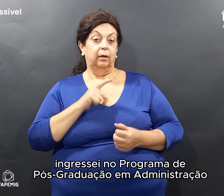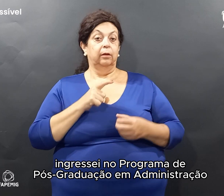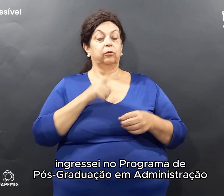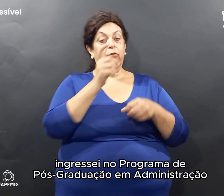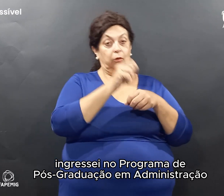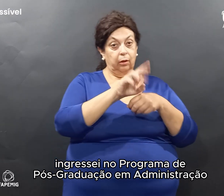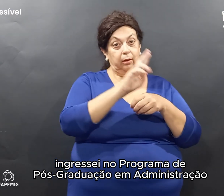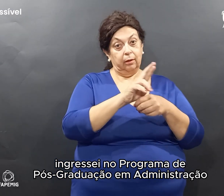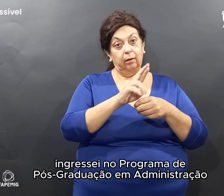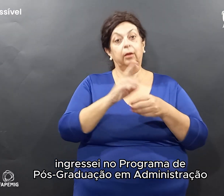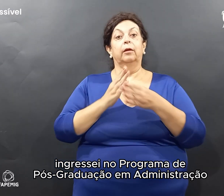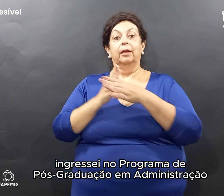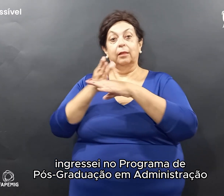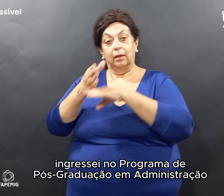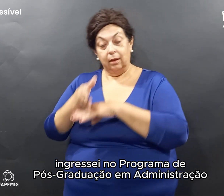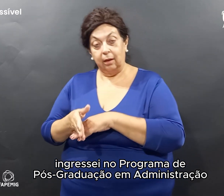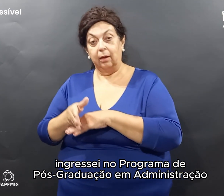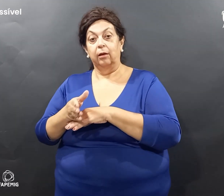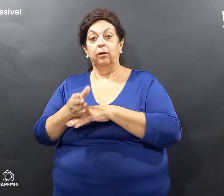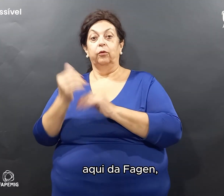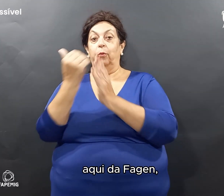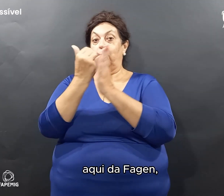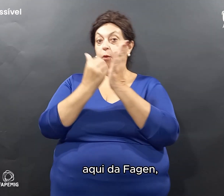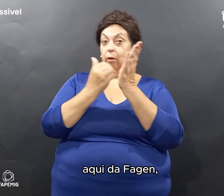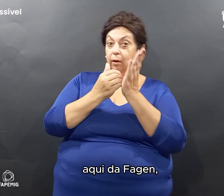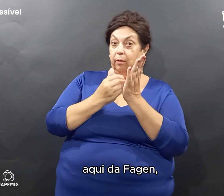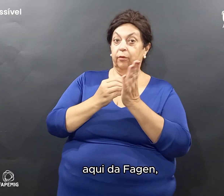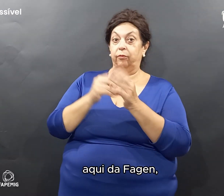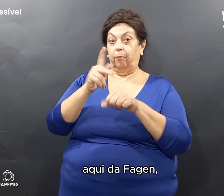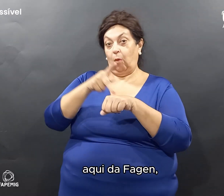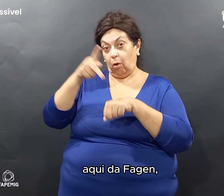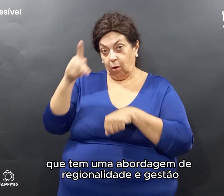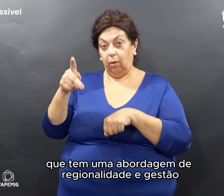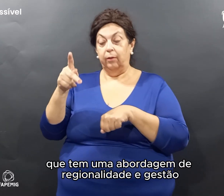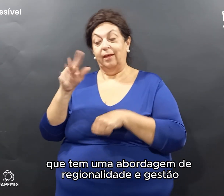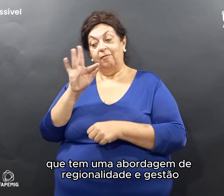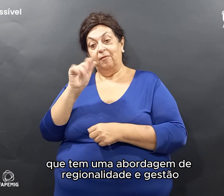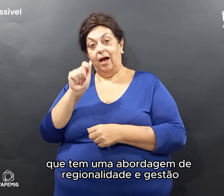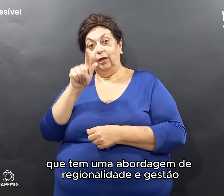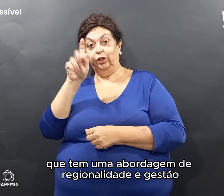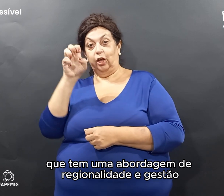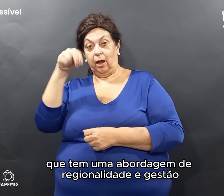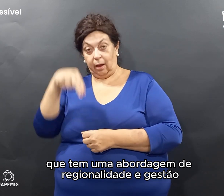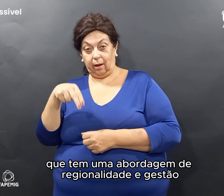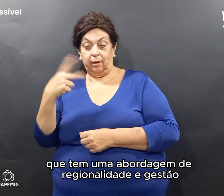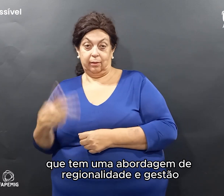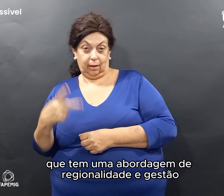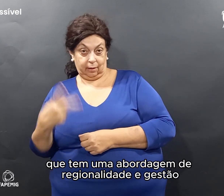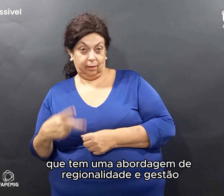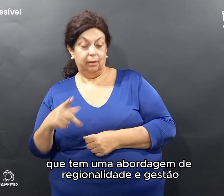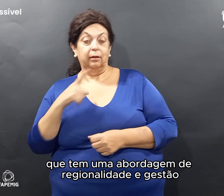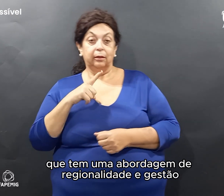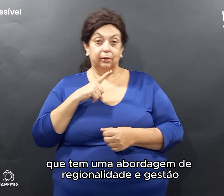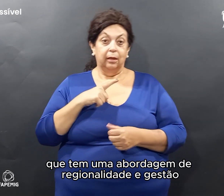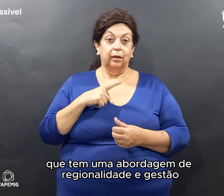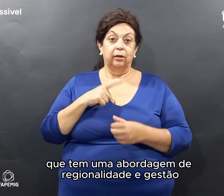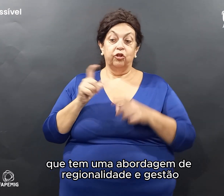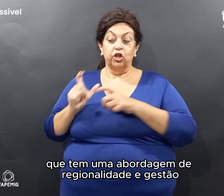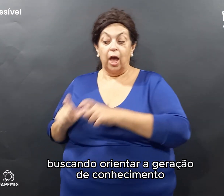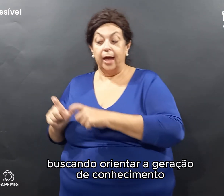de pós-graduação em administração, aqui da FAGEM, que tem uma abordagem de regionalidade e gestão,